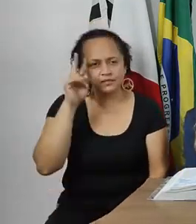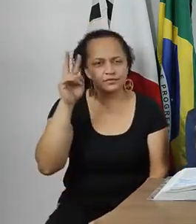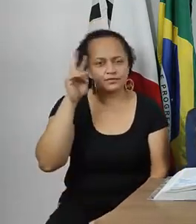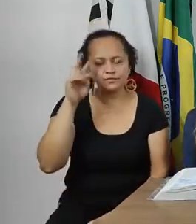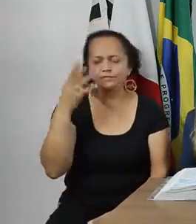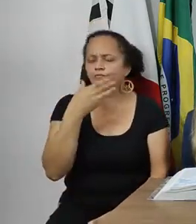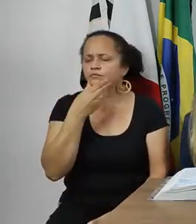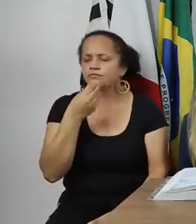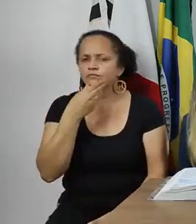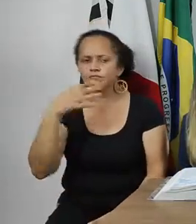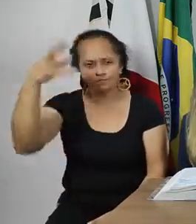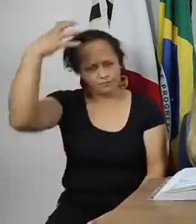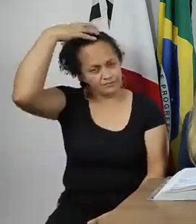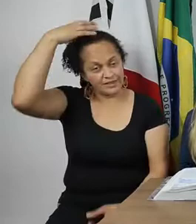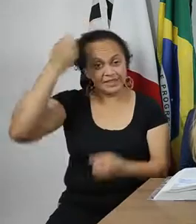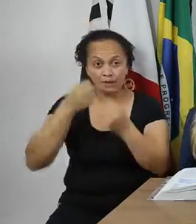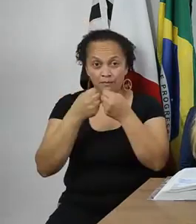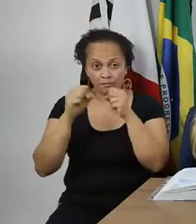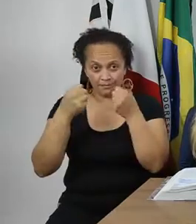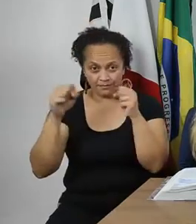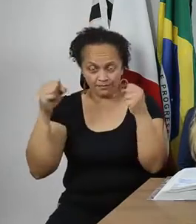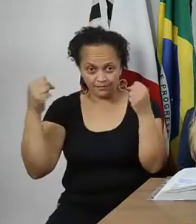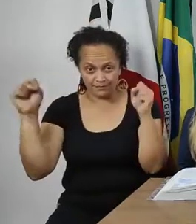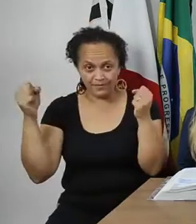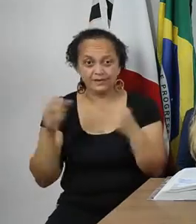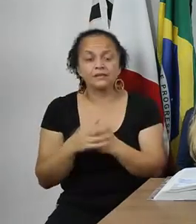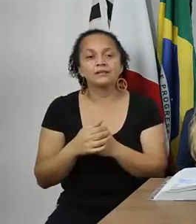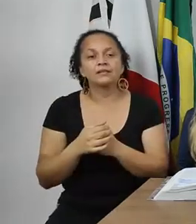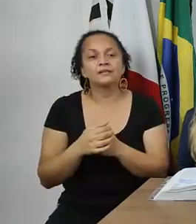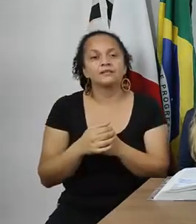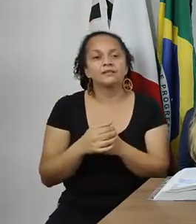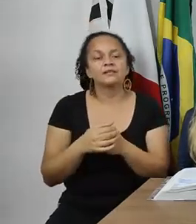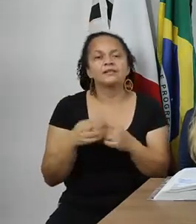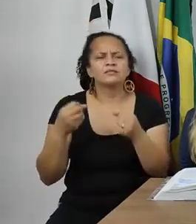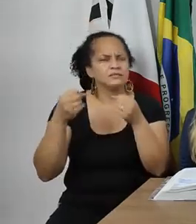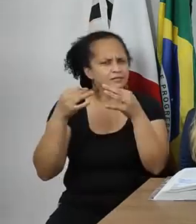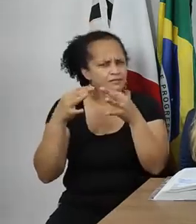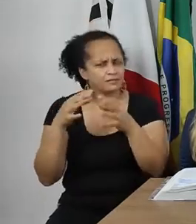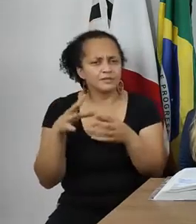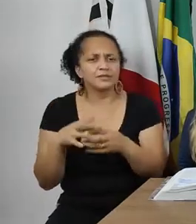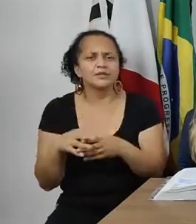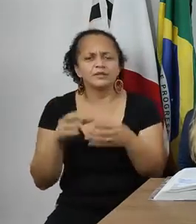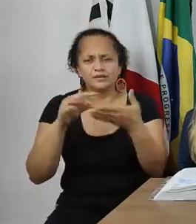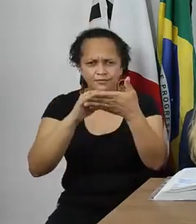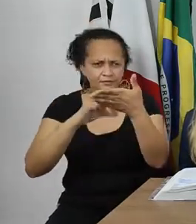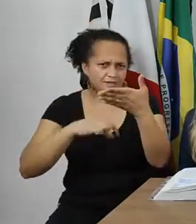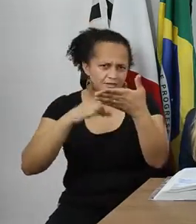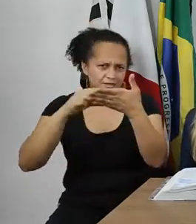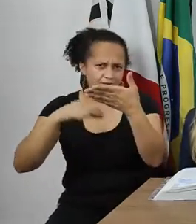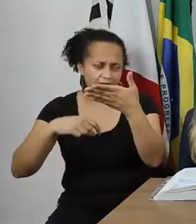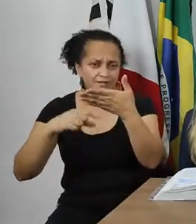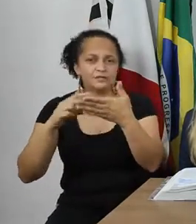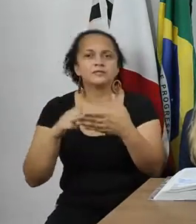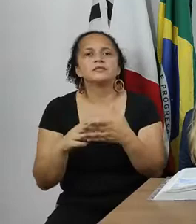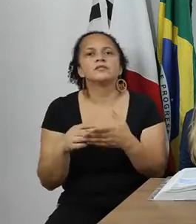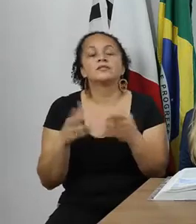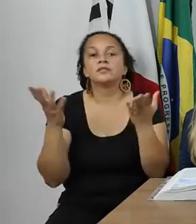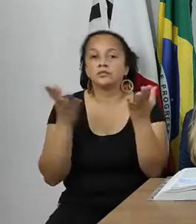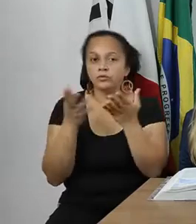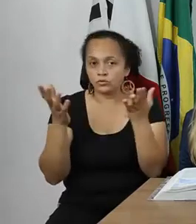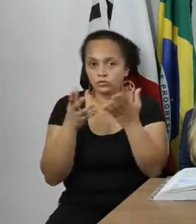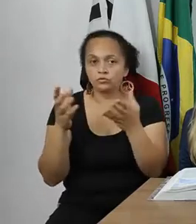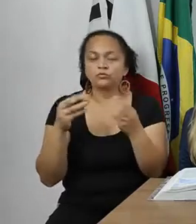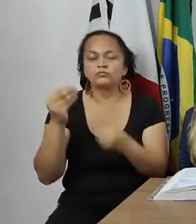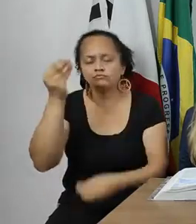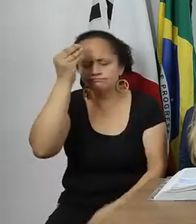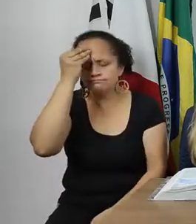é bem extensa em 2 Reis, eu vou falar para vocês os versículos certos que a gente vai meditar nessa